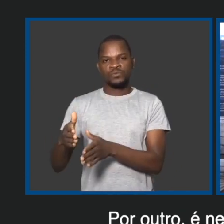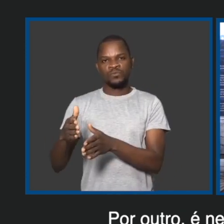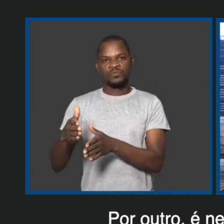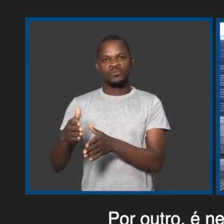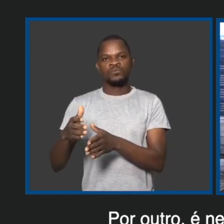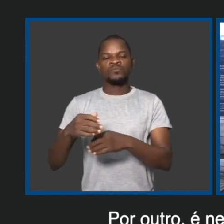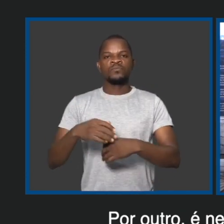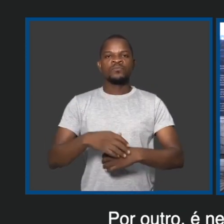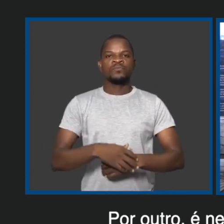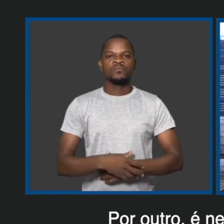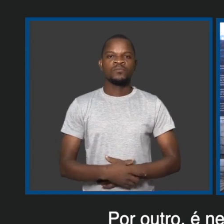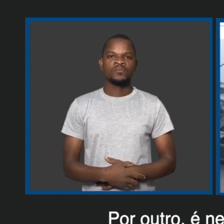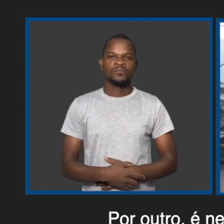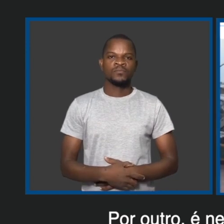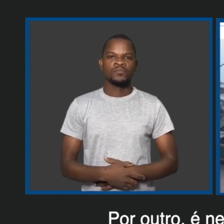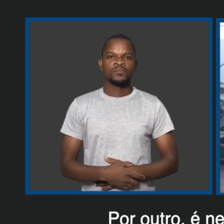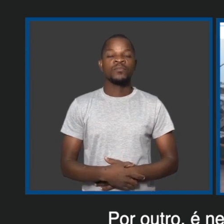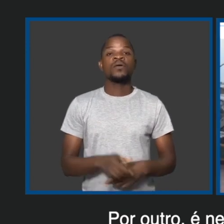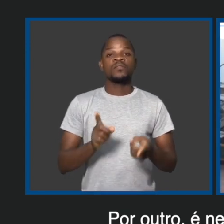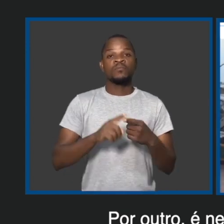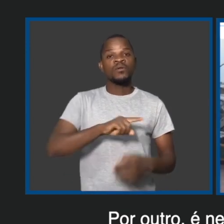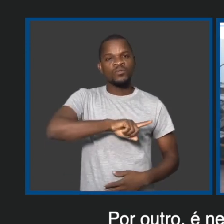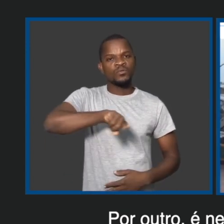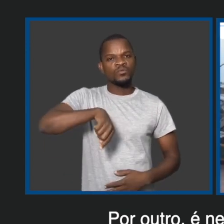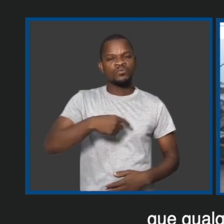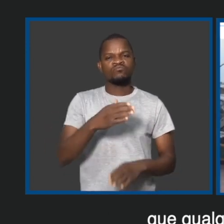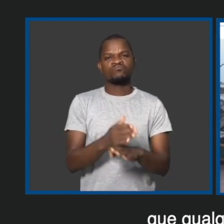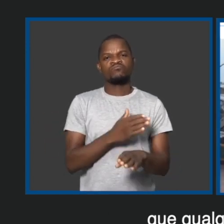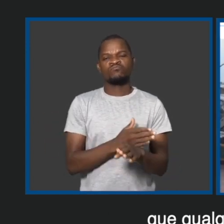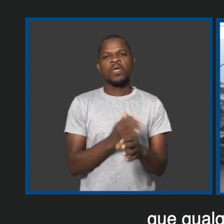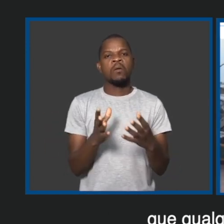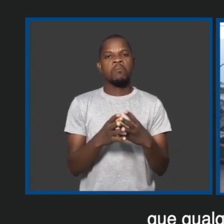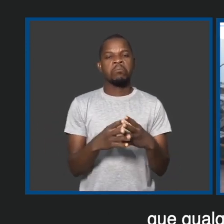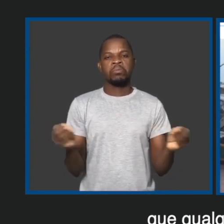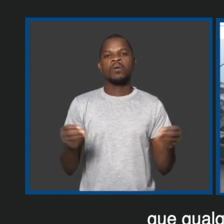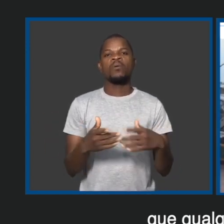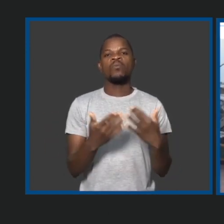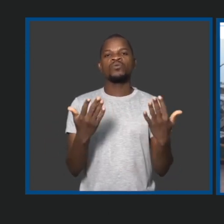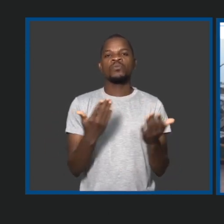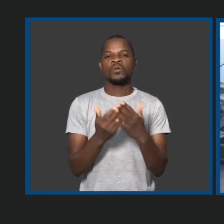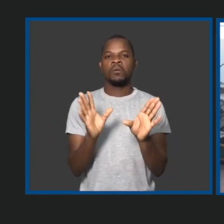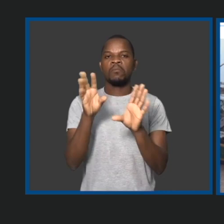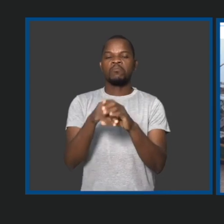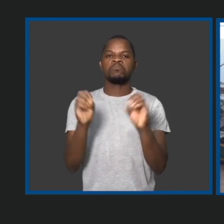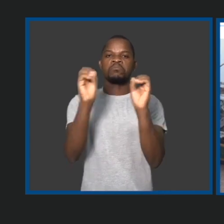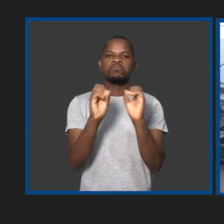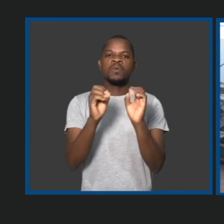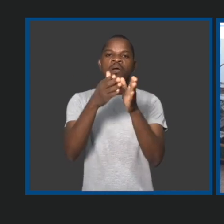Por outro, é necessário dar acesso à educação no mesmo pé de igualdade que qualquer outra pessoa.